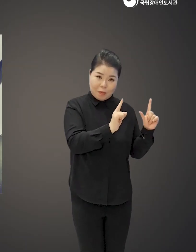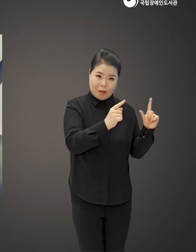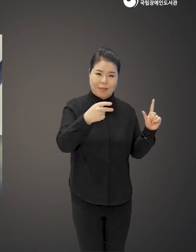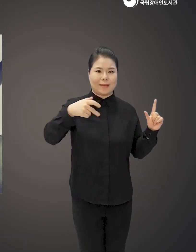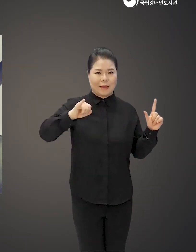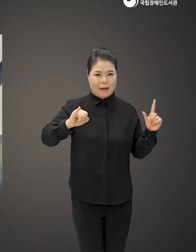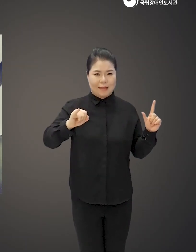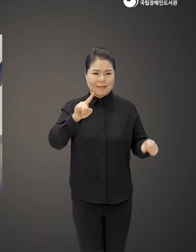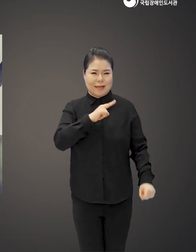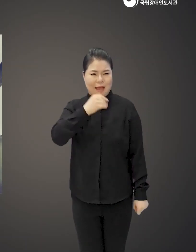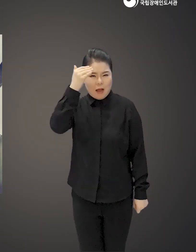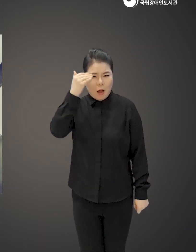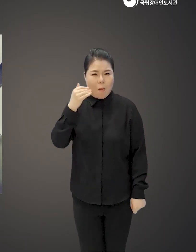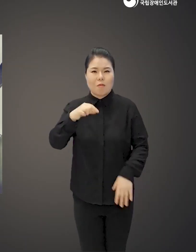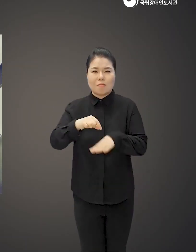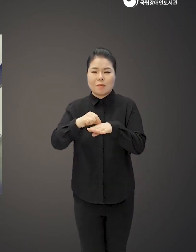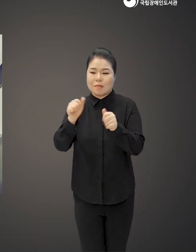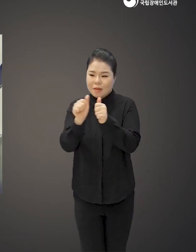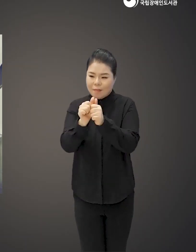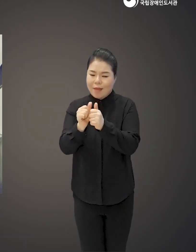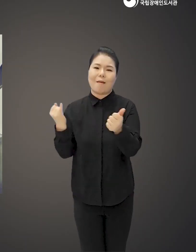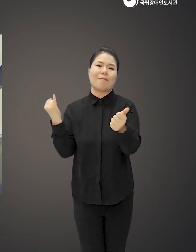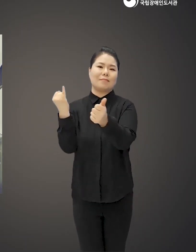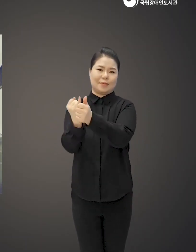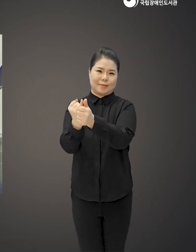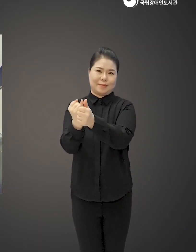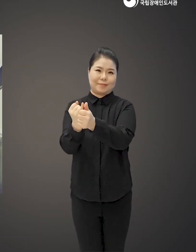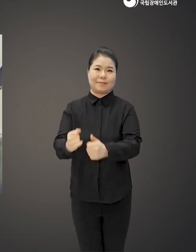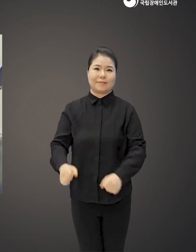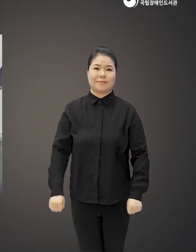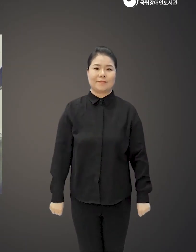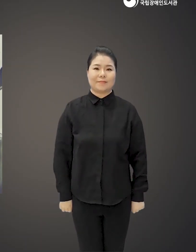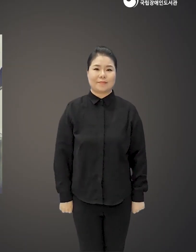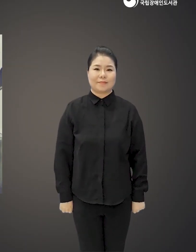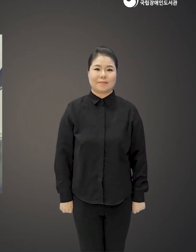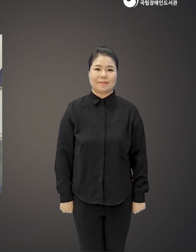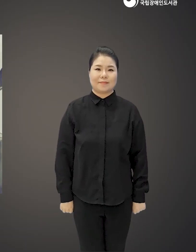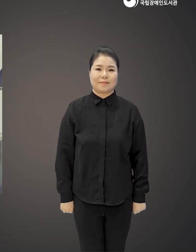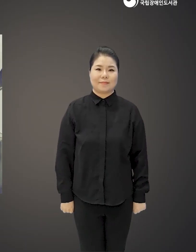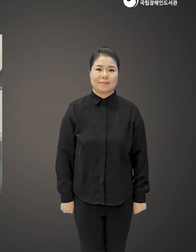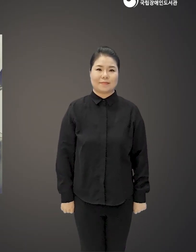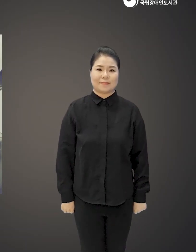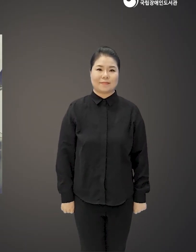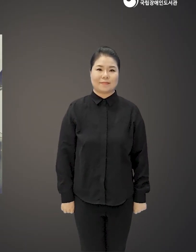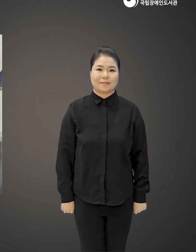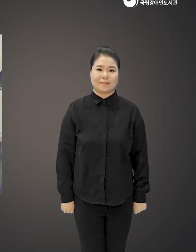되었고 대지레는 찾을 수 있는 가장 검은 피부의 남자와 결혼했다.